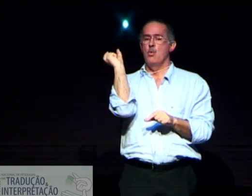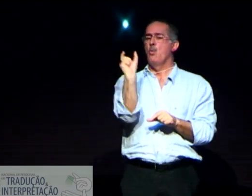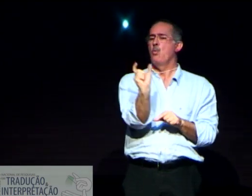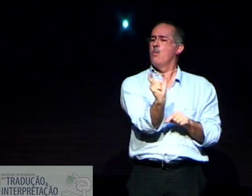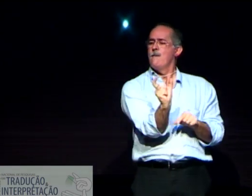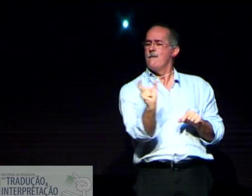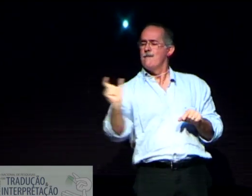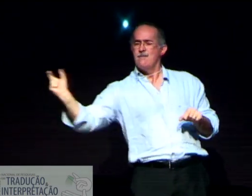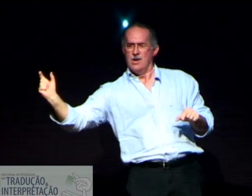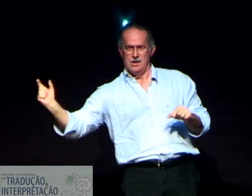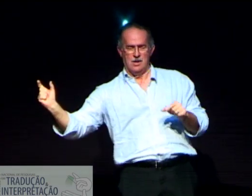ProLibras.